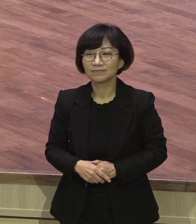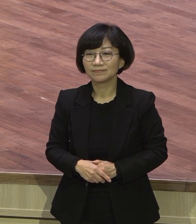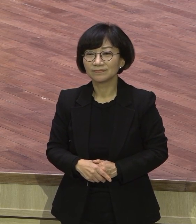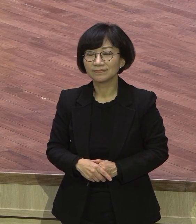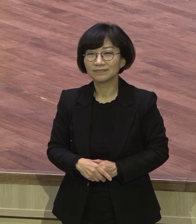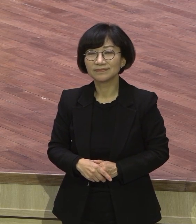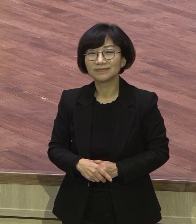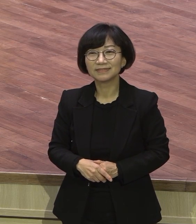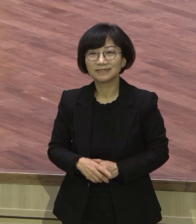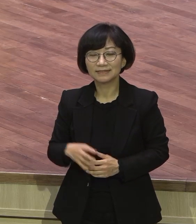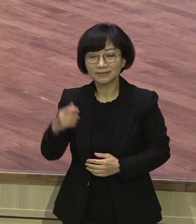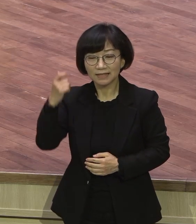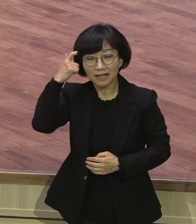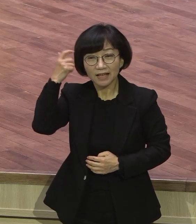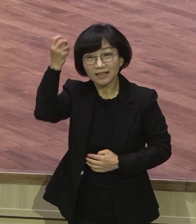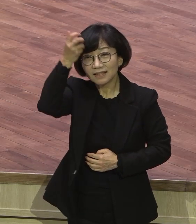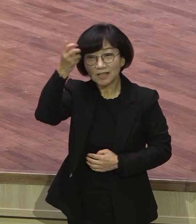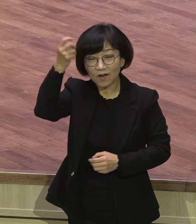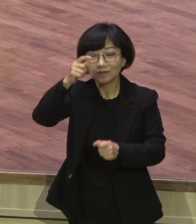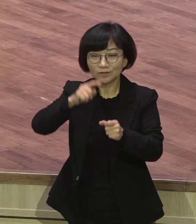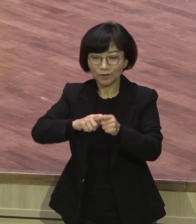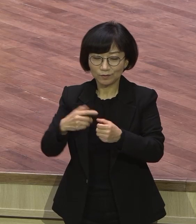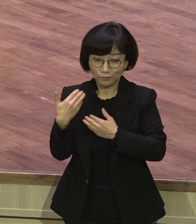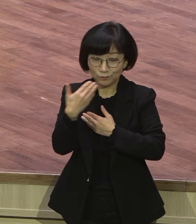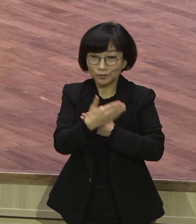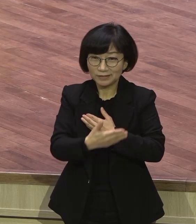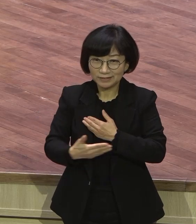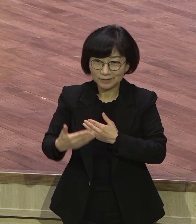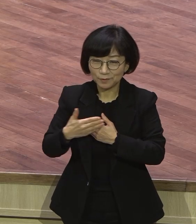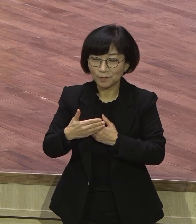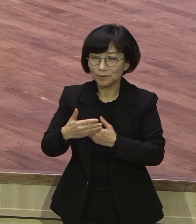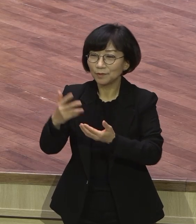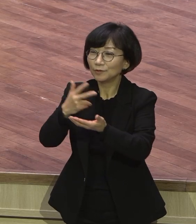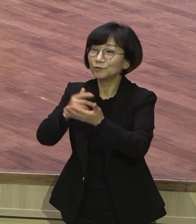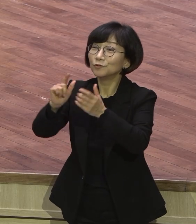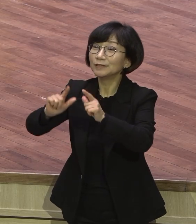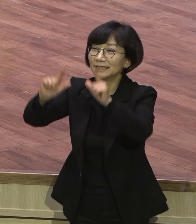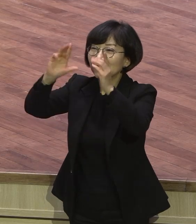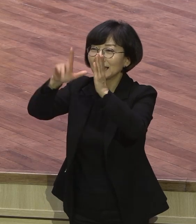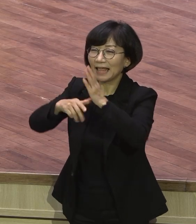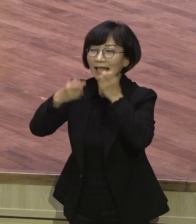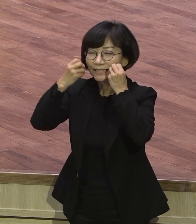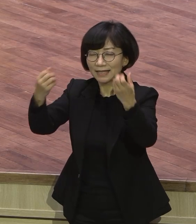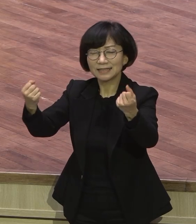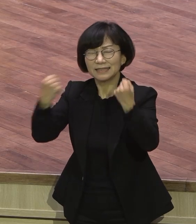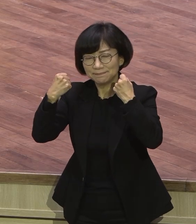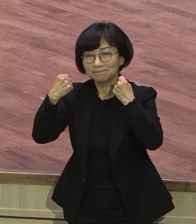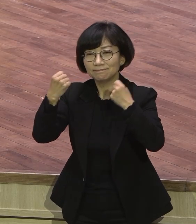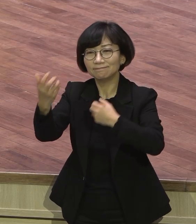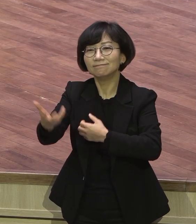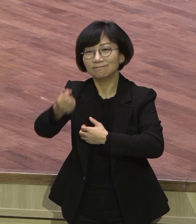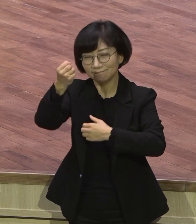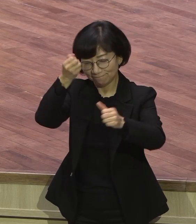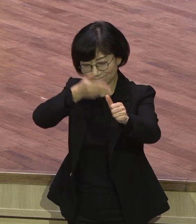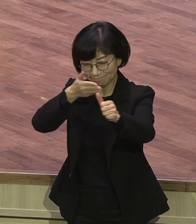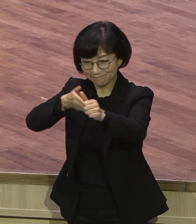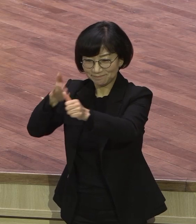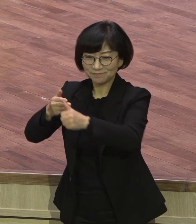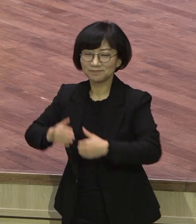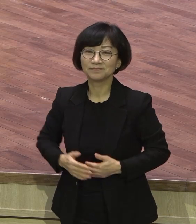영육관에 여러분 거룩한 주일날 여러분 세임을 주기 위한 거예요 세임을 주시기 세임을